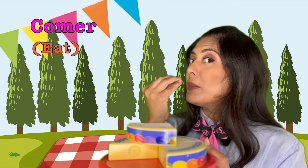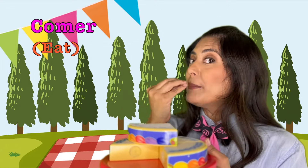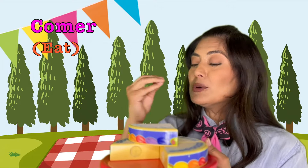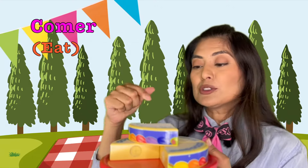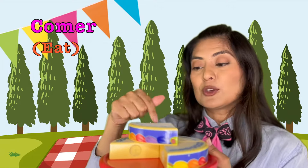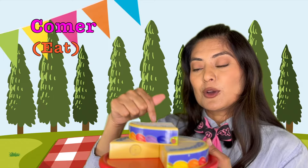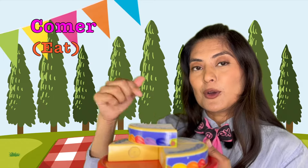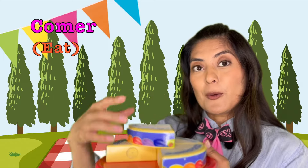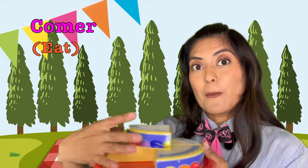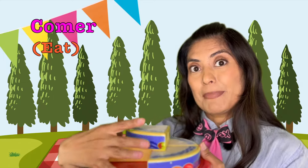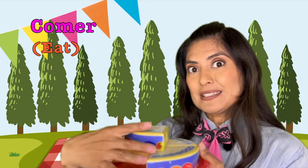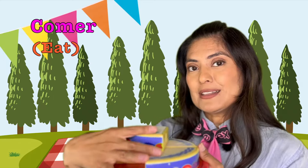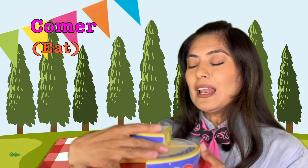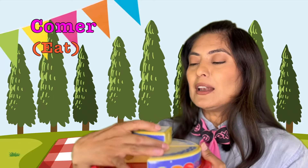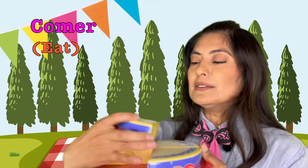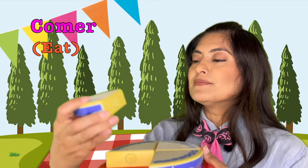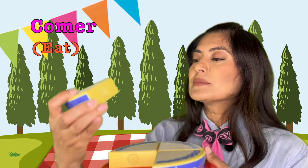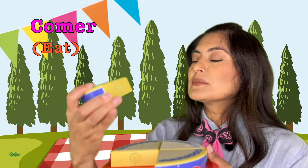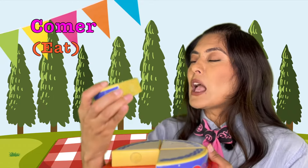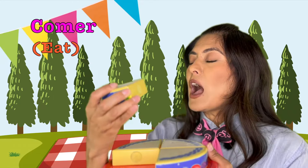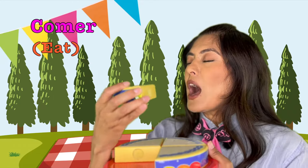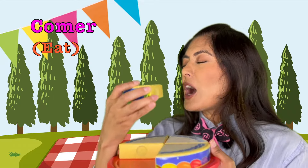Comamos pastel.